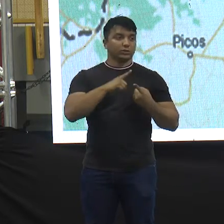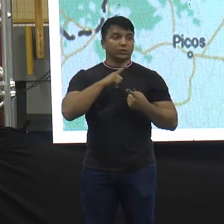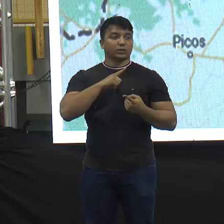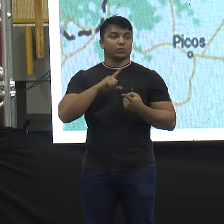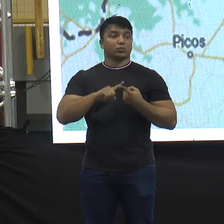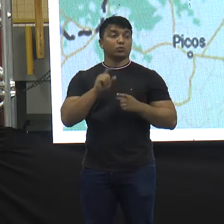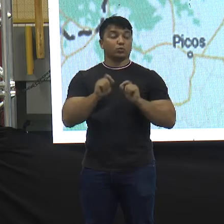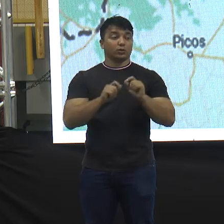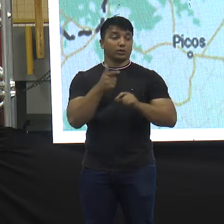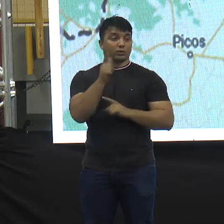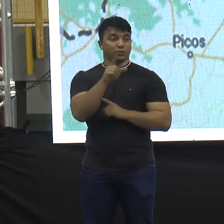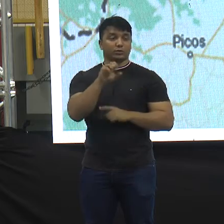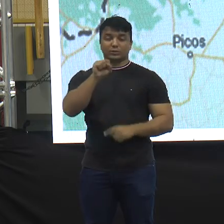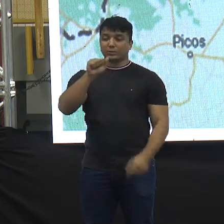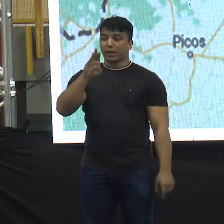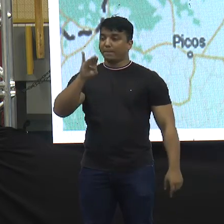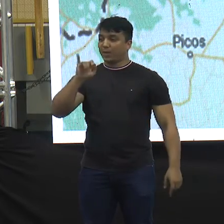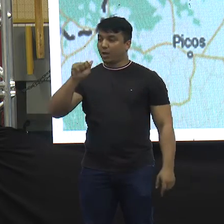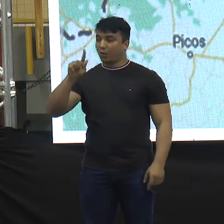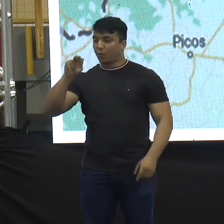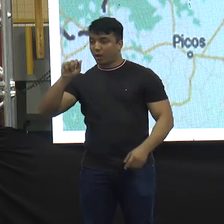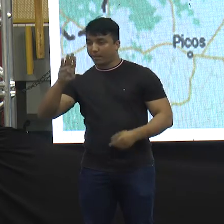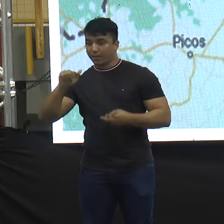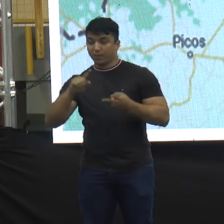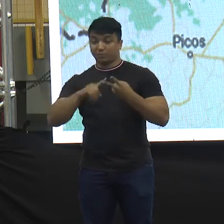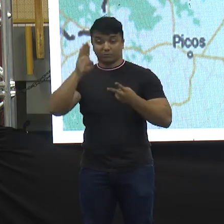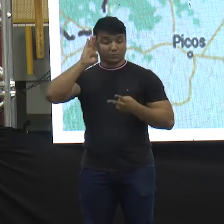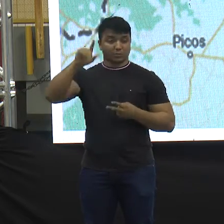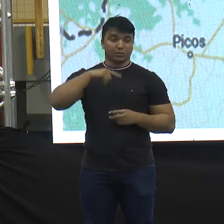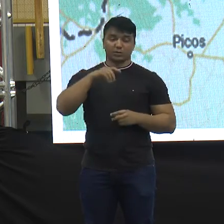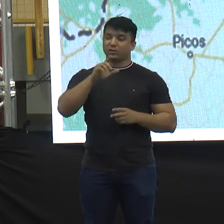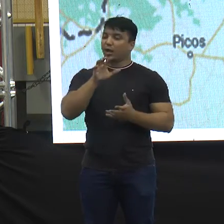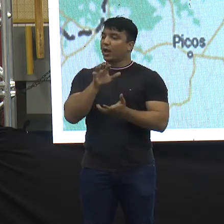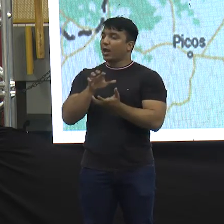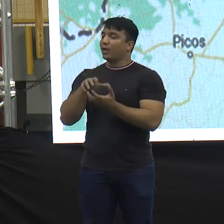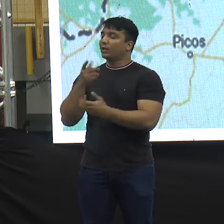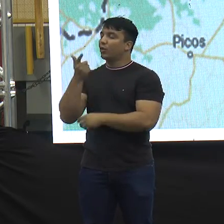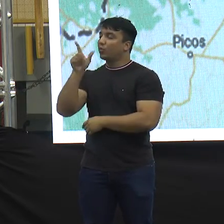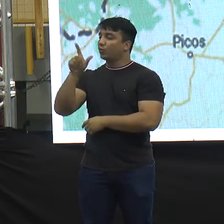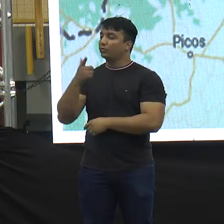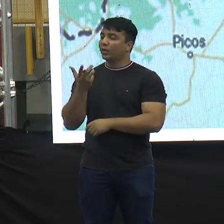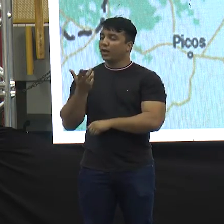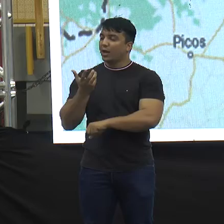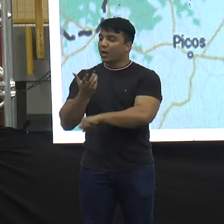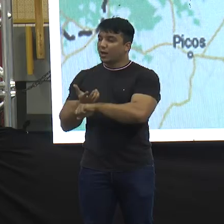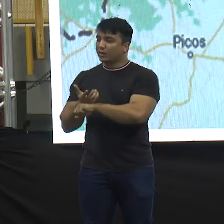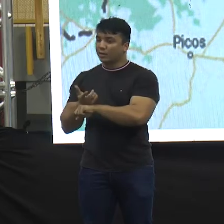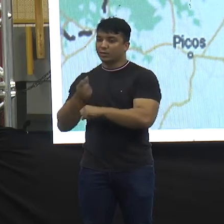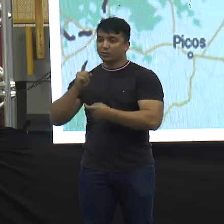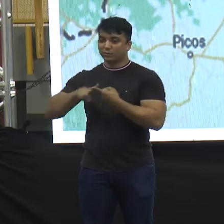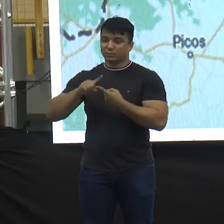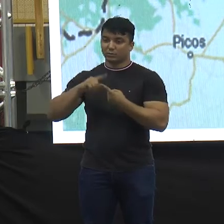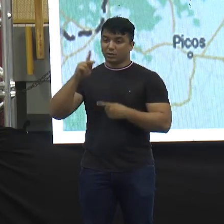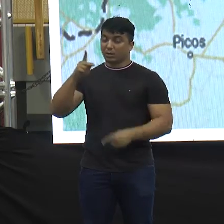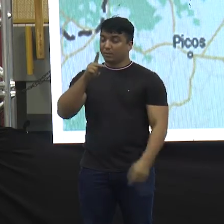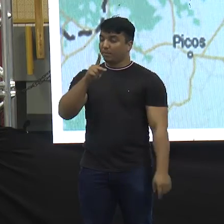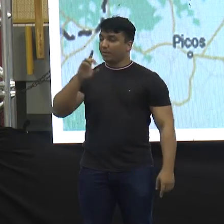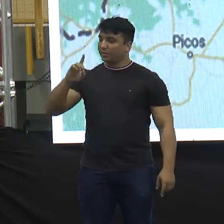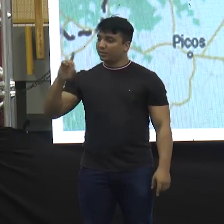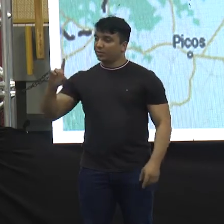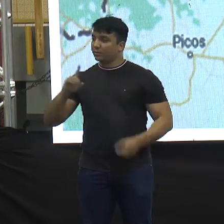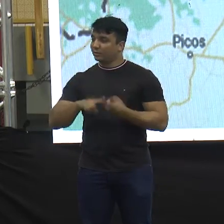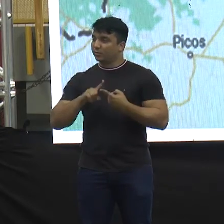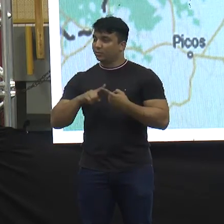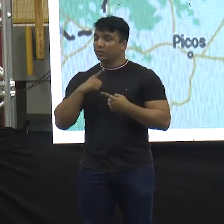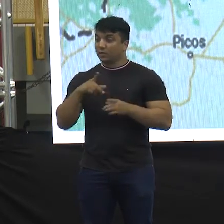praias do Sabiaguaba, e principalmente as praias do Aquiraz, do Porto das Dunas, o nome da praia não é Beach Park, é Porto das Dunas, tá?